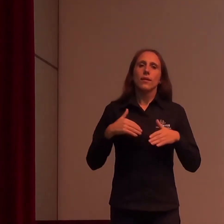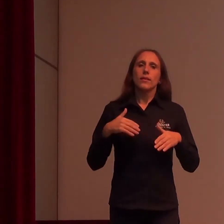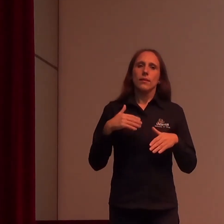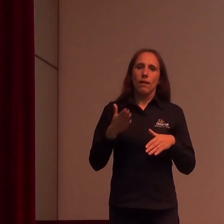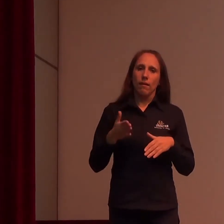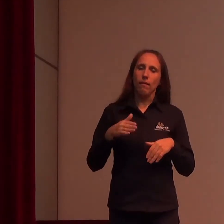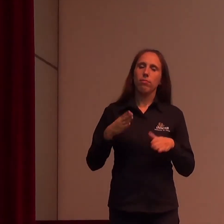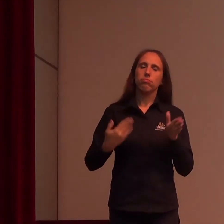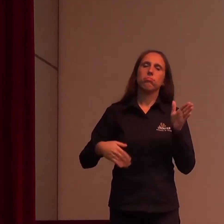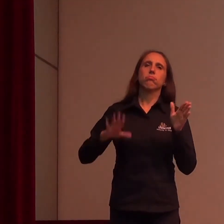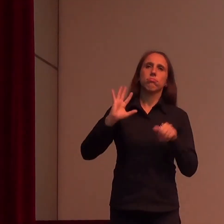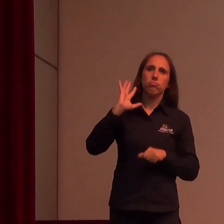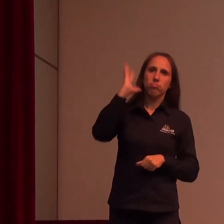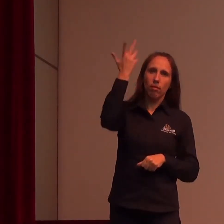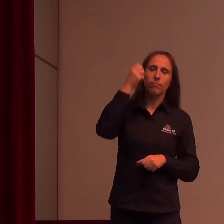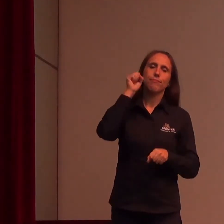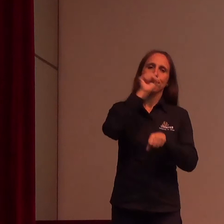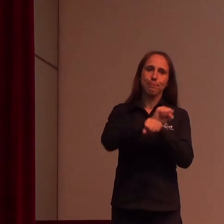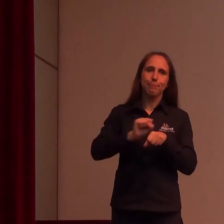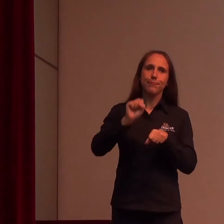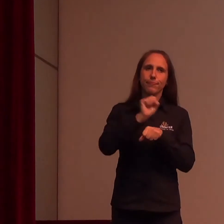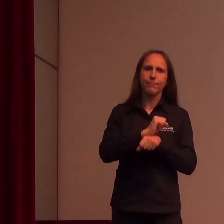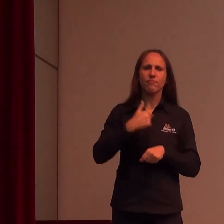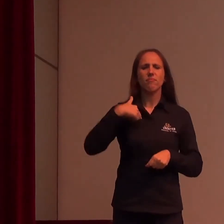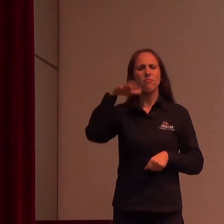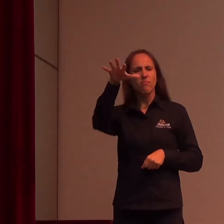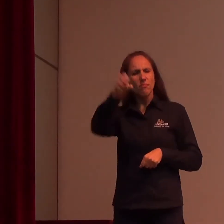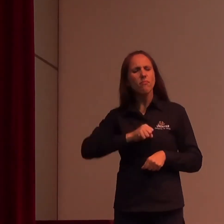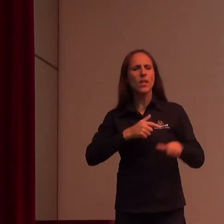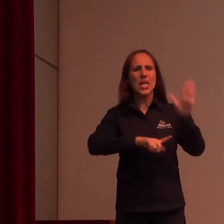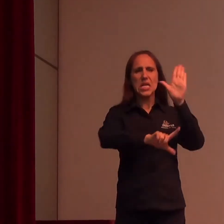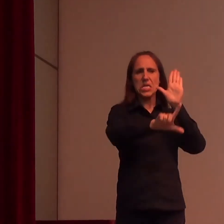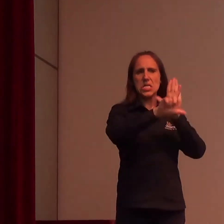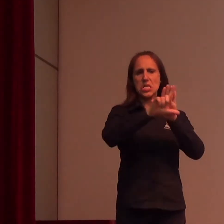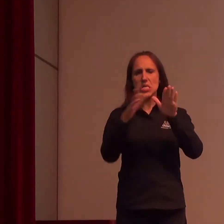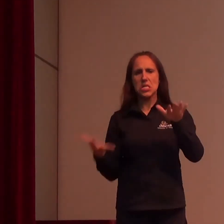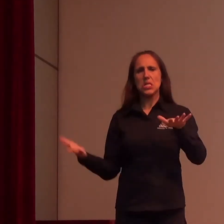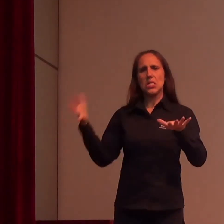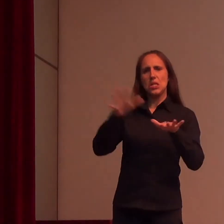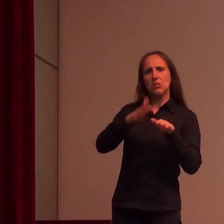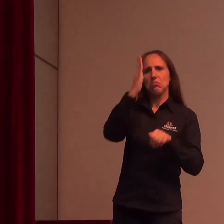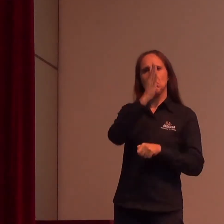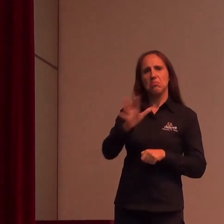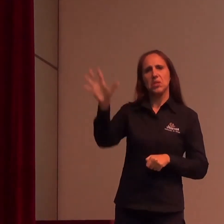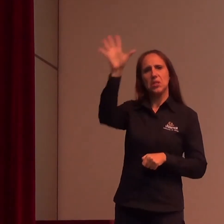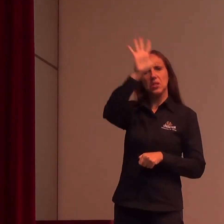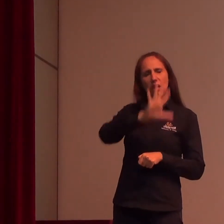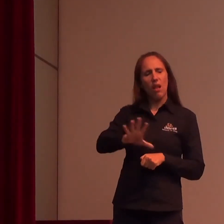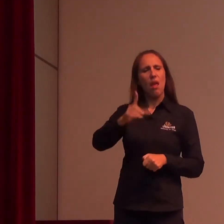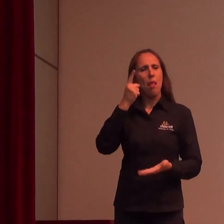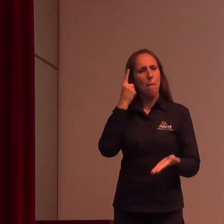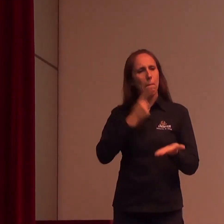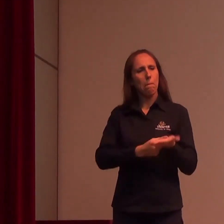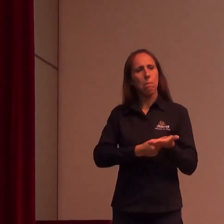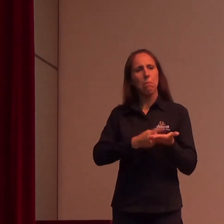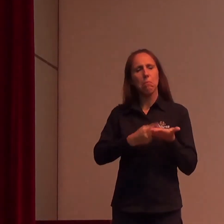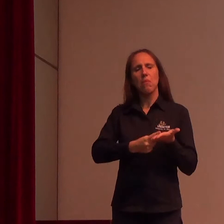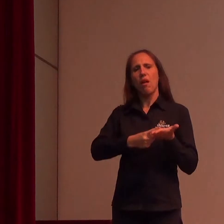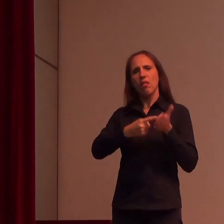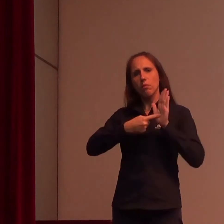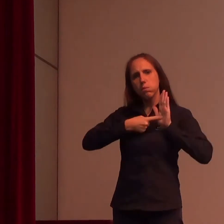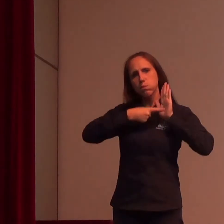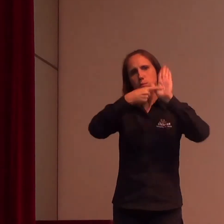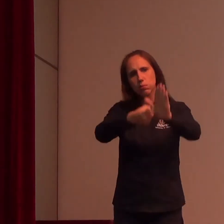coisa? Peguei Lei Brasileira da Inclusão, mas eu fiz um tratado lá de argumento, né? Olha, senhor, trata-se